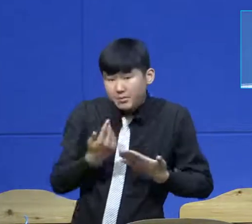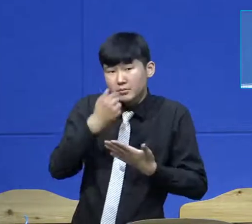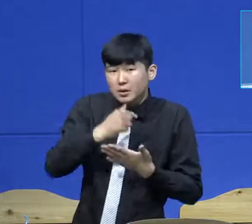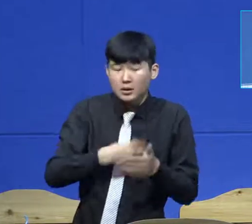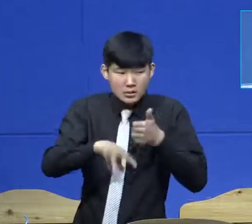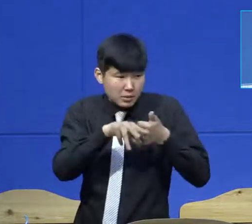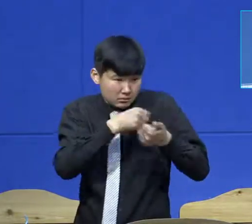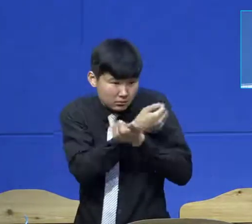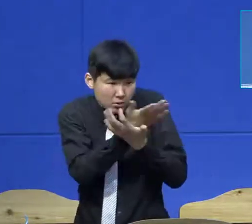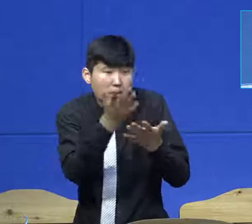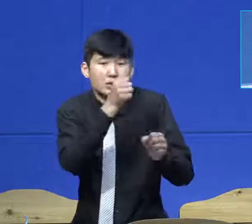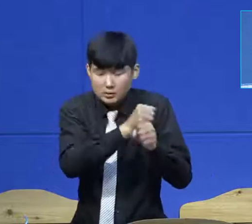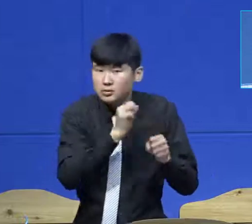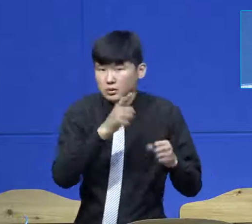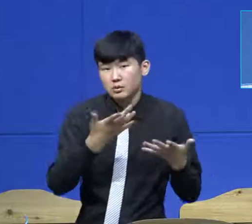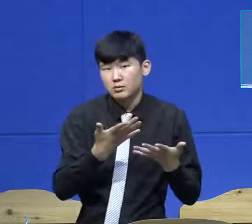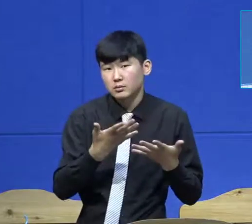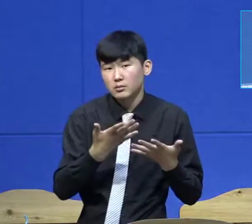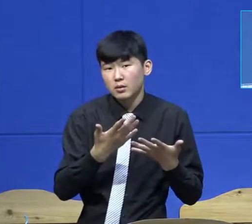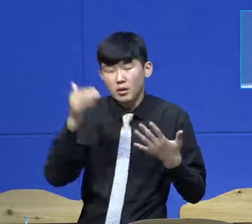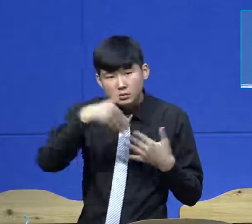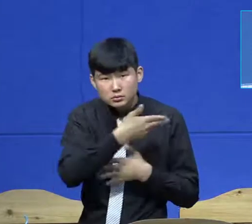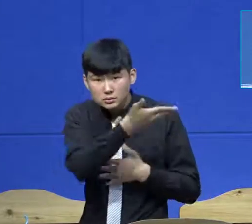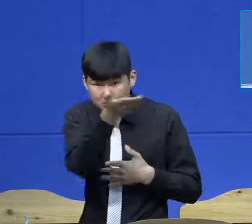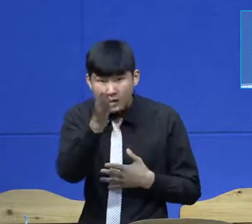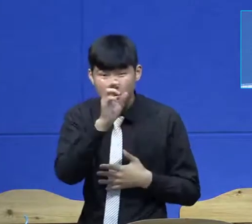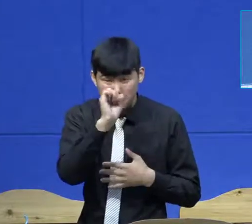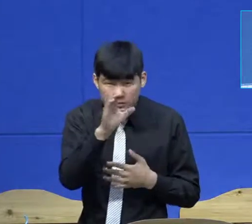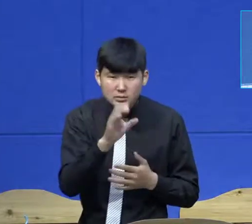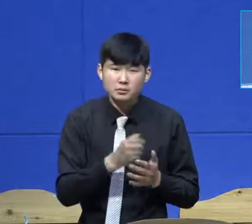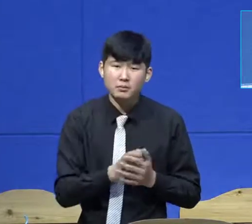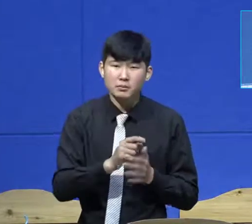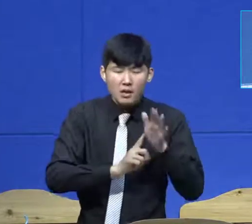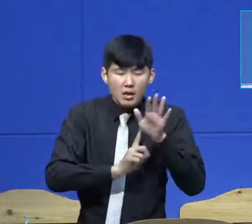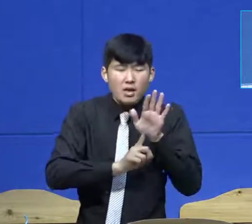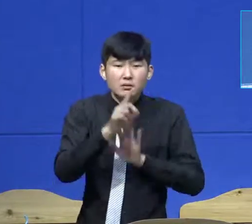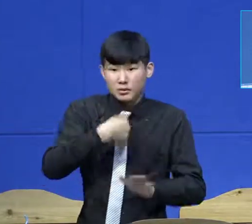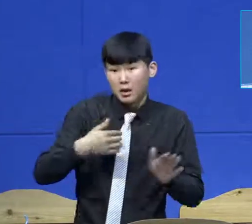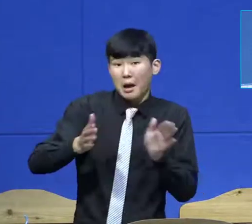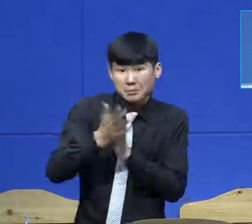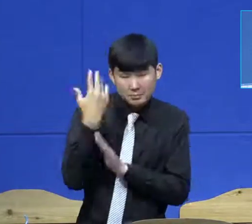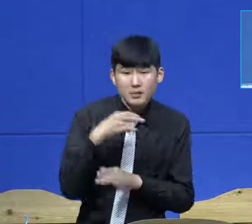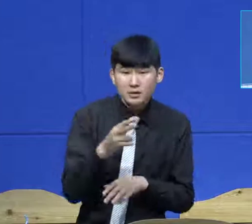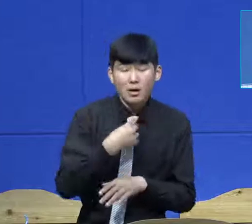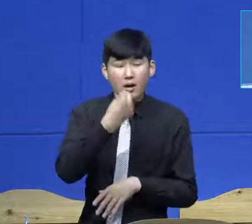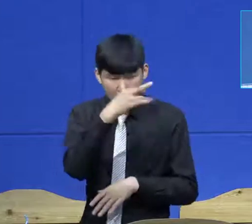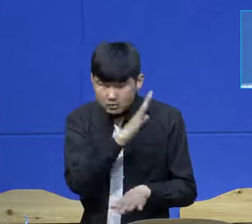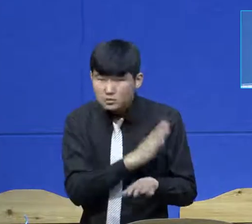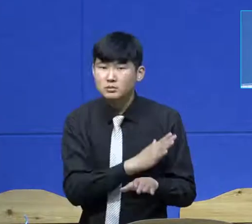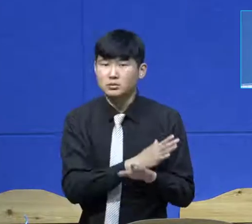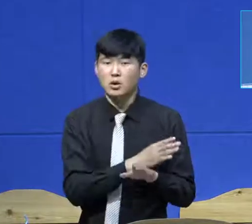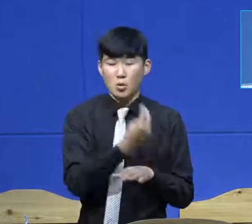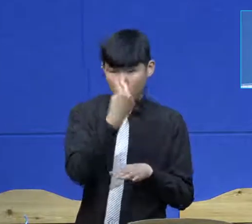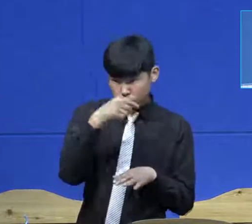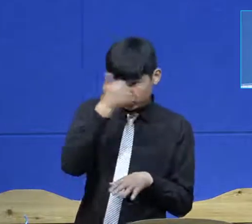сайн мэдээ тараглахад ажилддаг. Та нар бас эхнээсээ надтай хамт байсан, харсан,